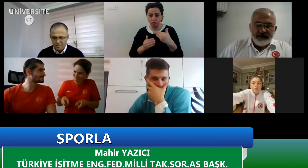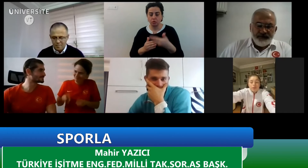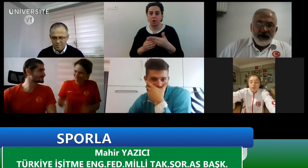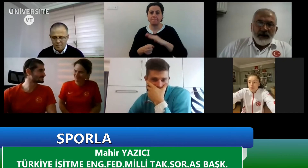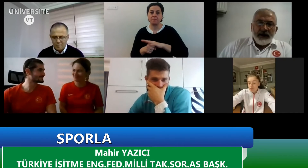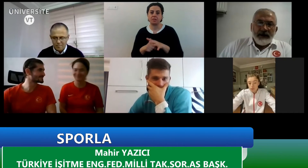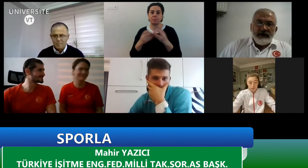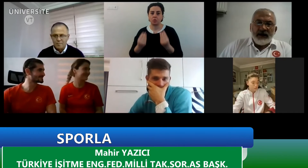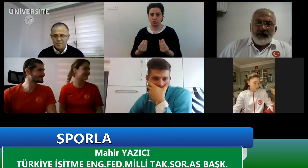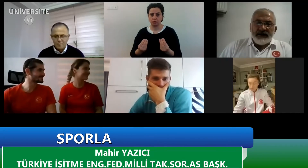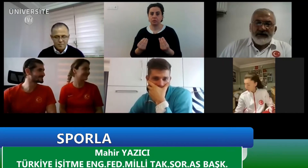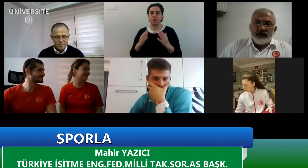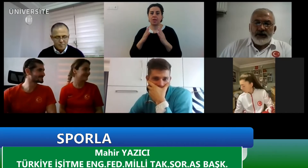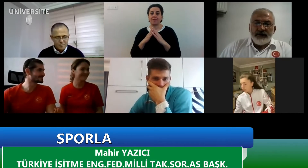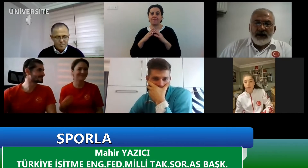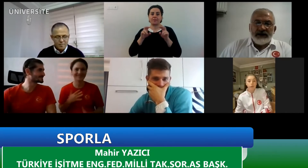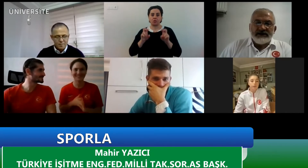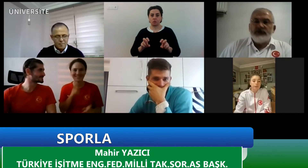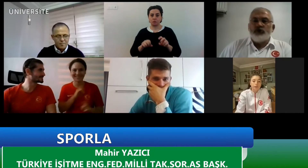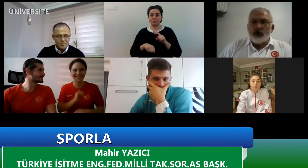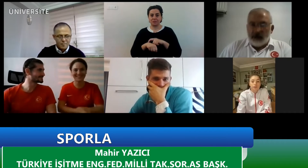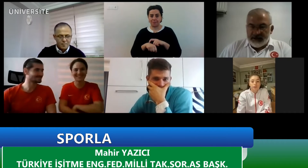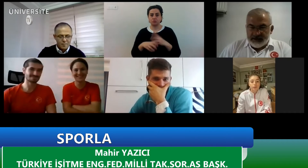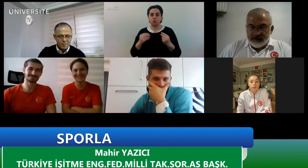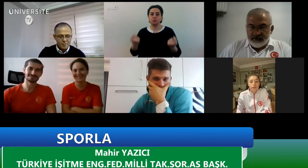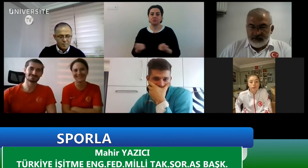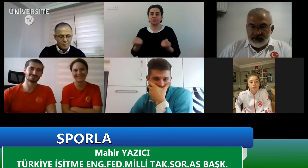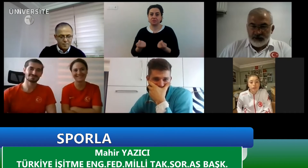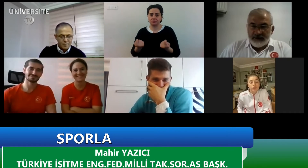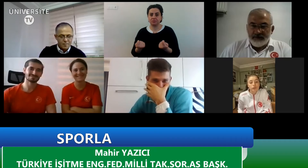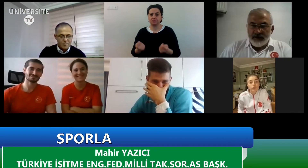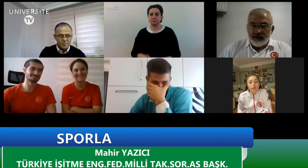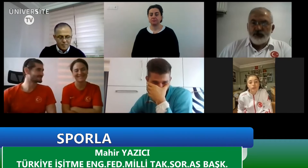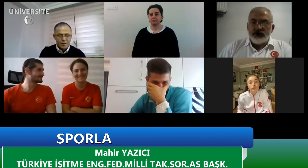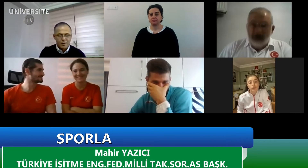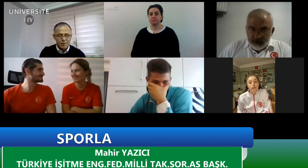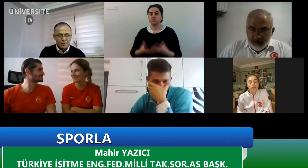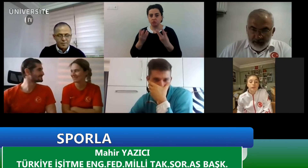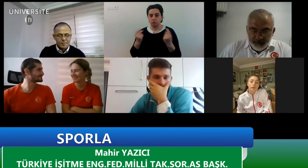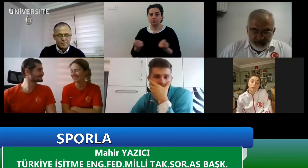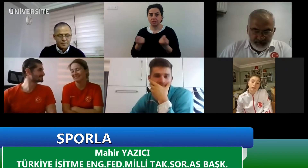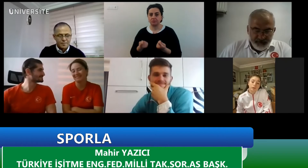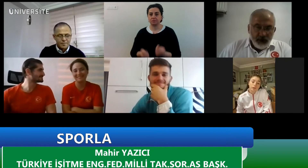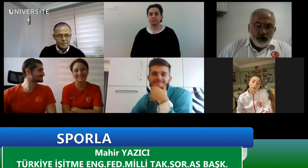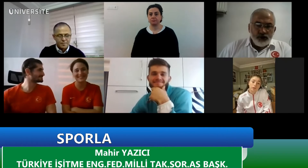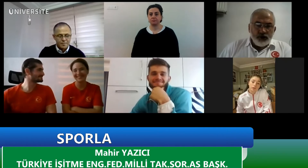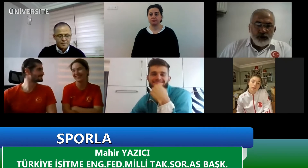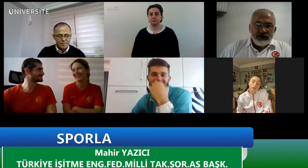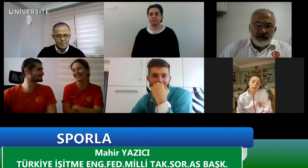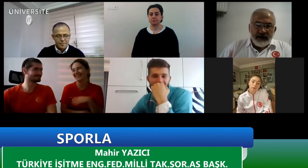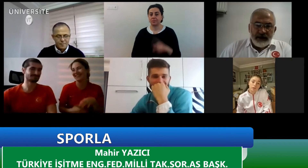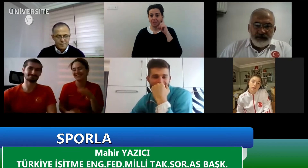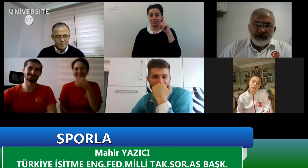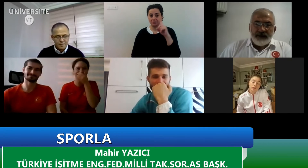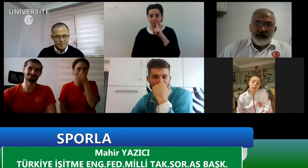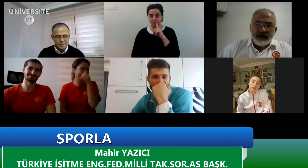patladı. Evlere kapandığımız dönemde aslında biz çok çalıştık. Tekin Hocam. Müthiş çalışmalar yaptık. Çünkü